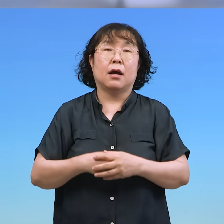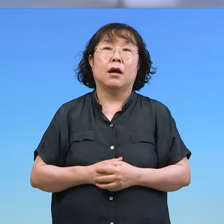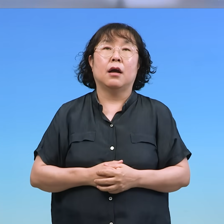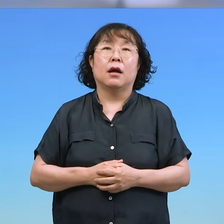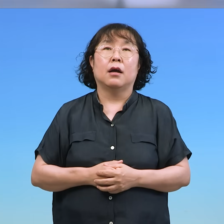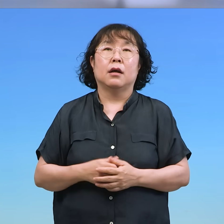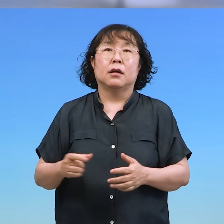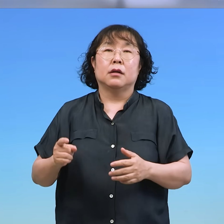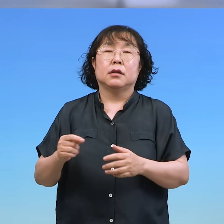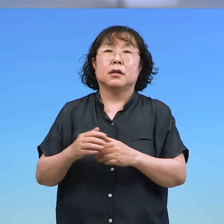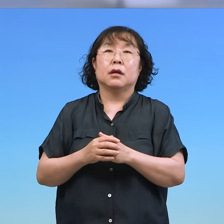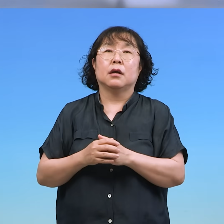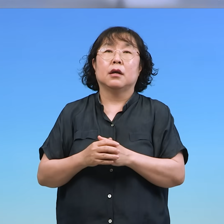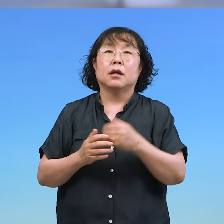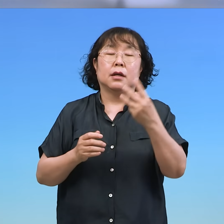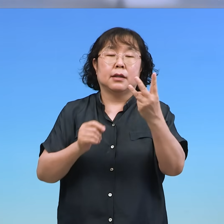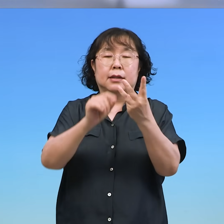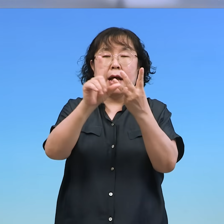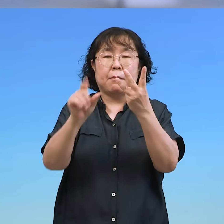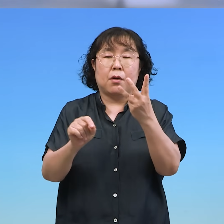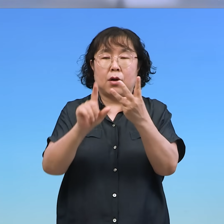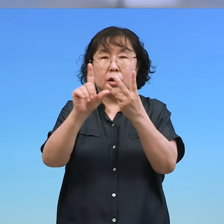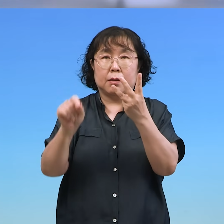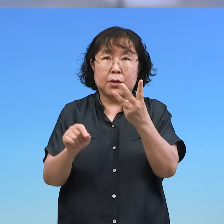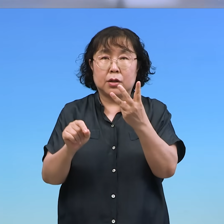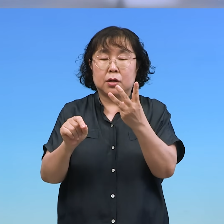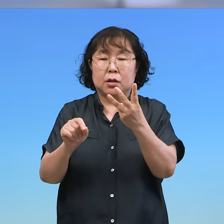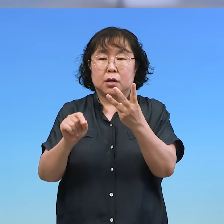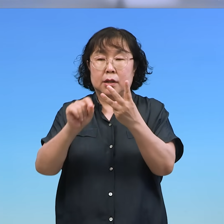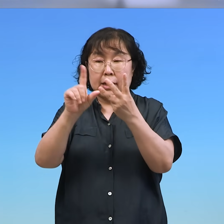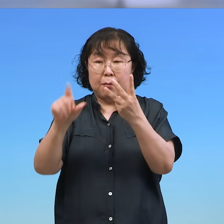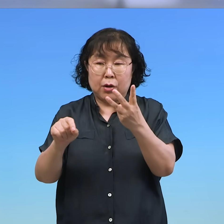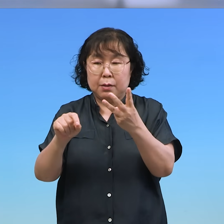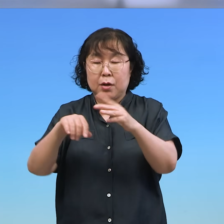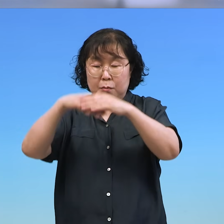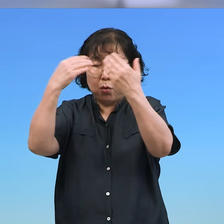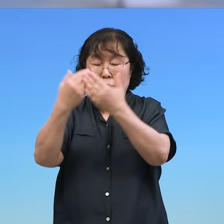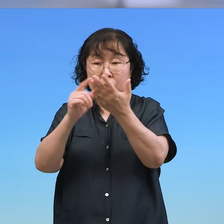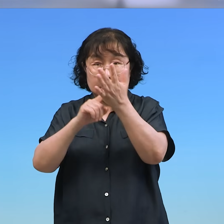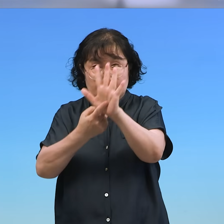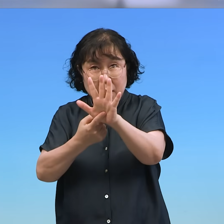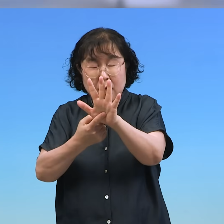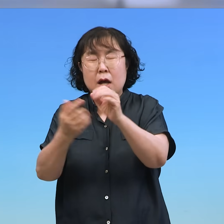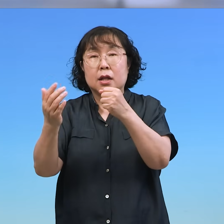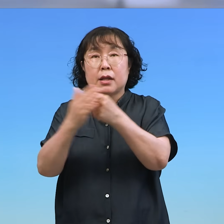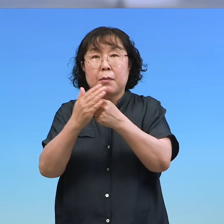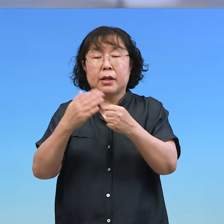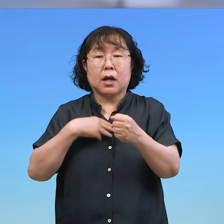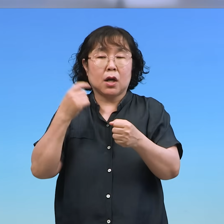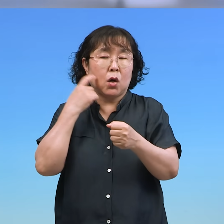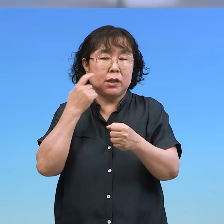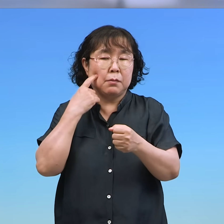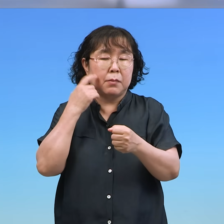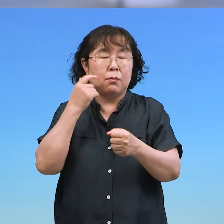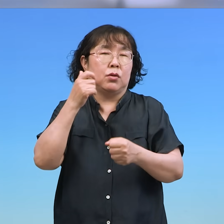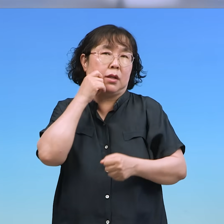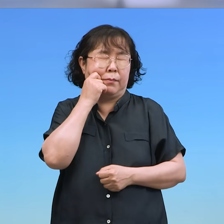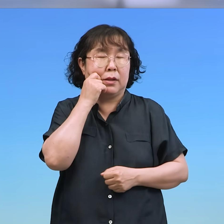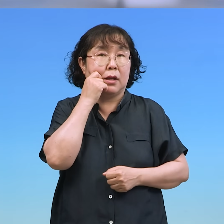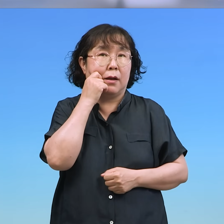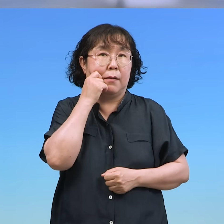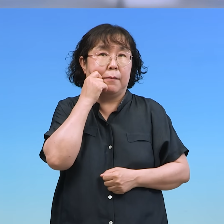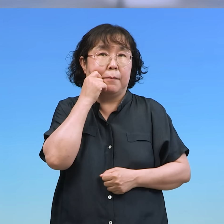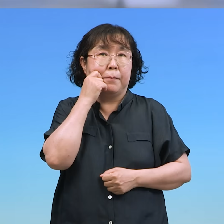공수표 날리는 거 아니지. 이제 3월이면 다 뽀록 날 텐데, 다 드러날 텐데 내가 뭐 그런 이야기를 막 할